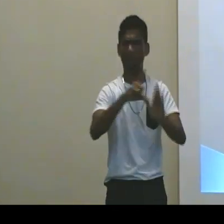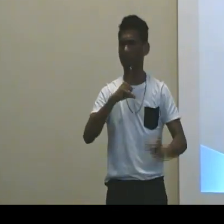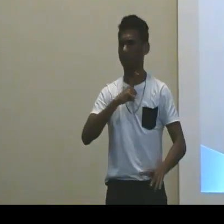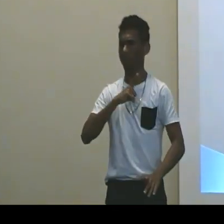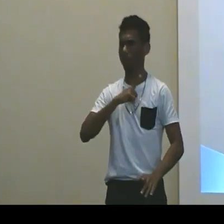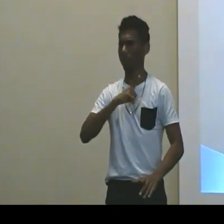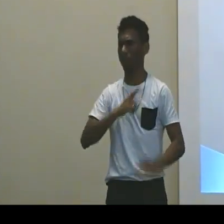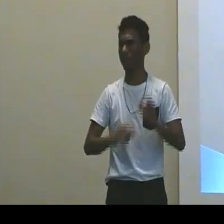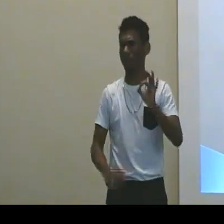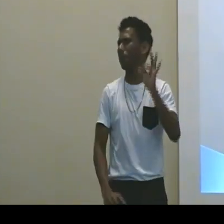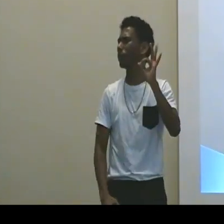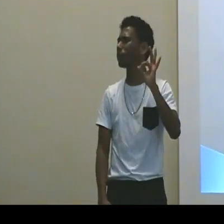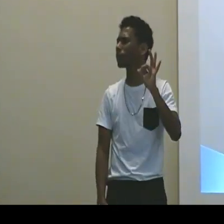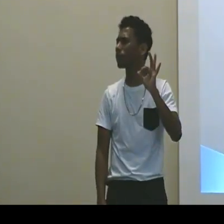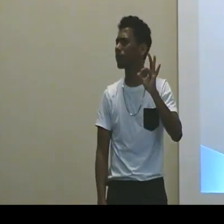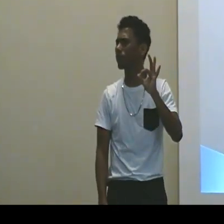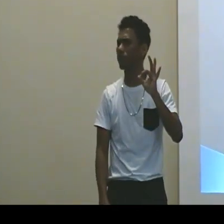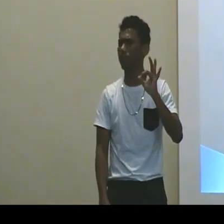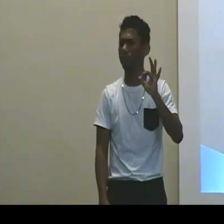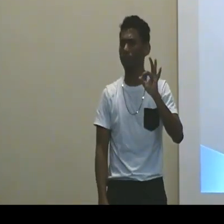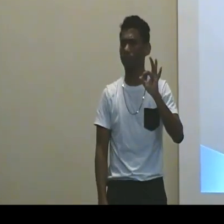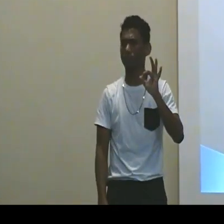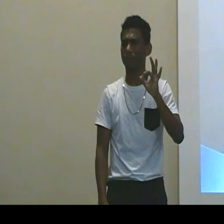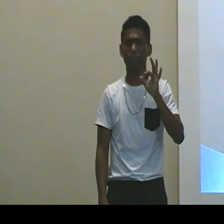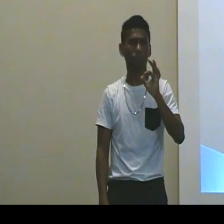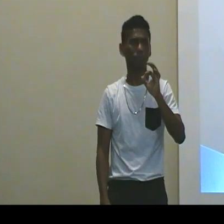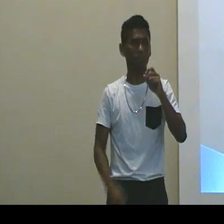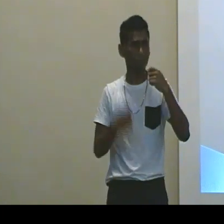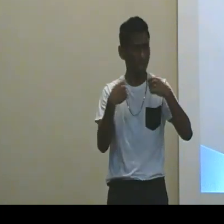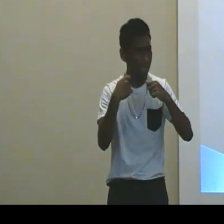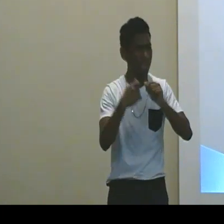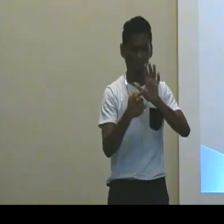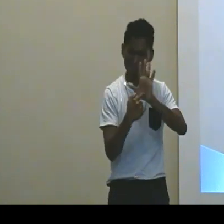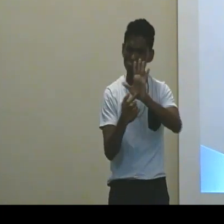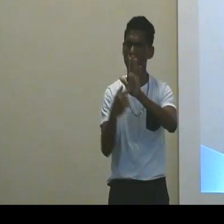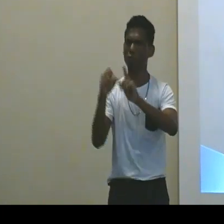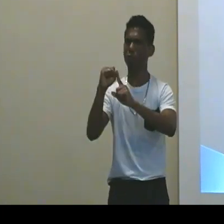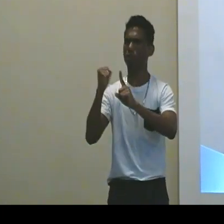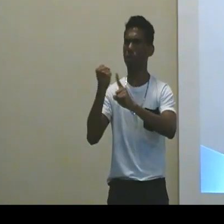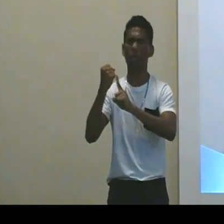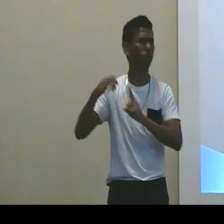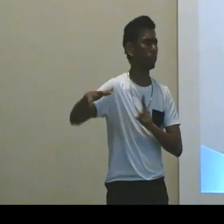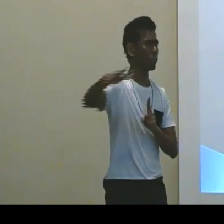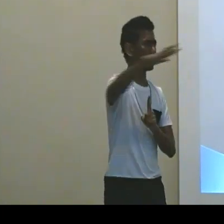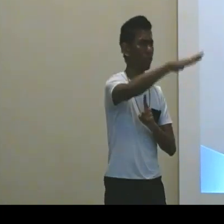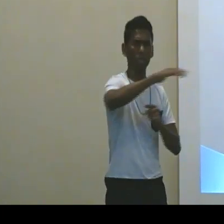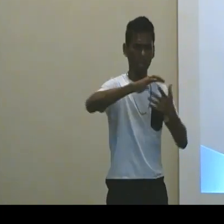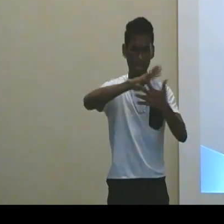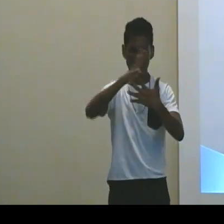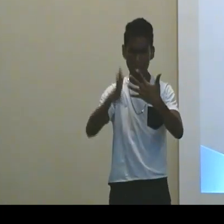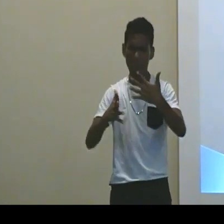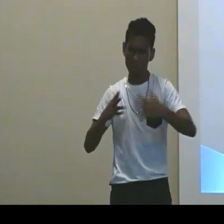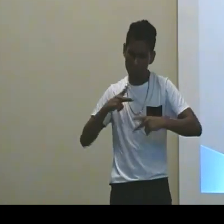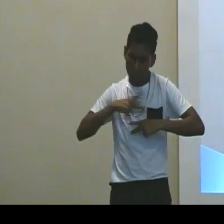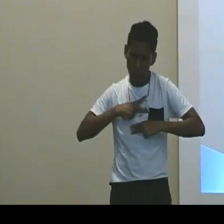língua. Por isso a gente também tem até uma lei que a reconhece. E a gente precisa falar isso para a sociedade,